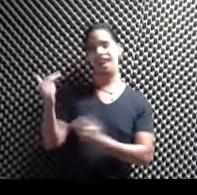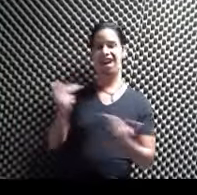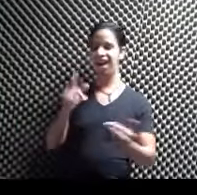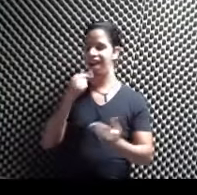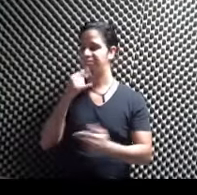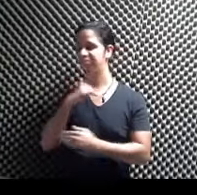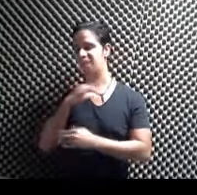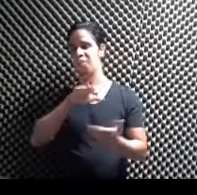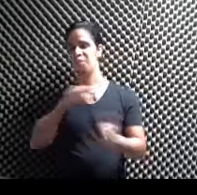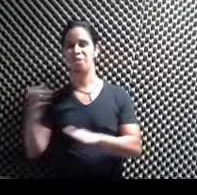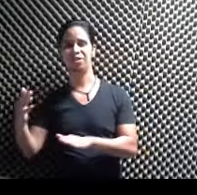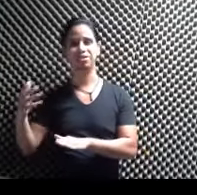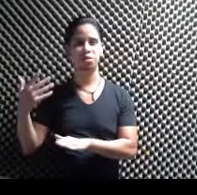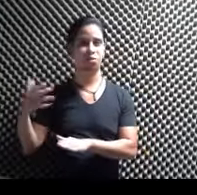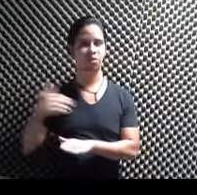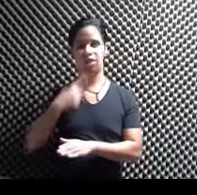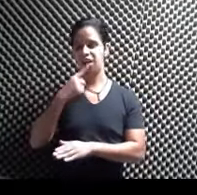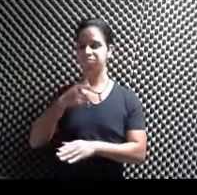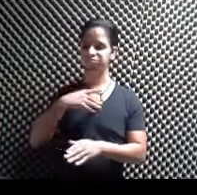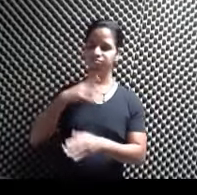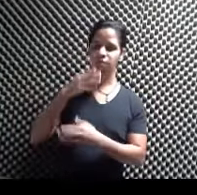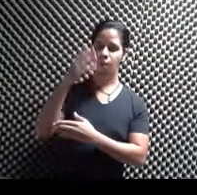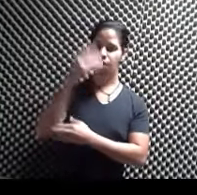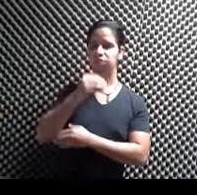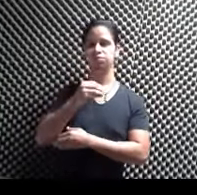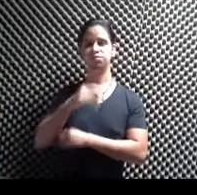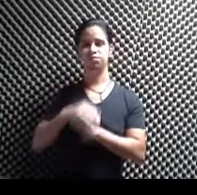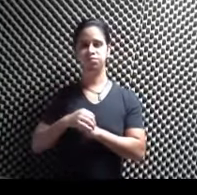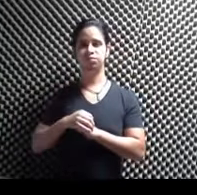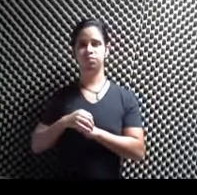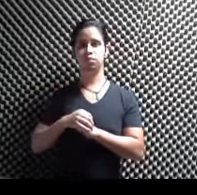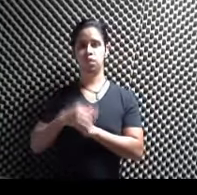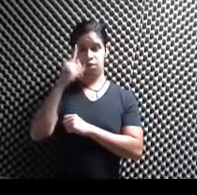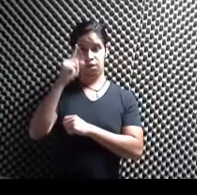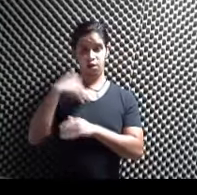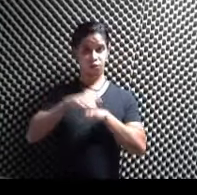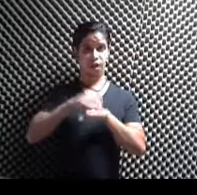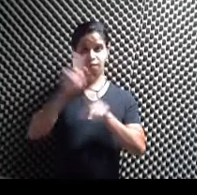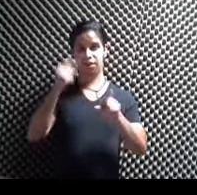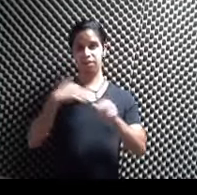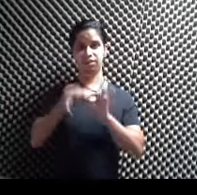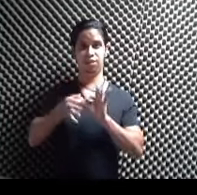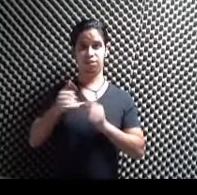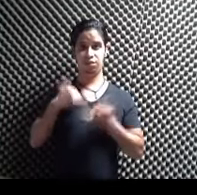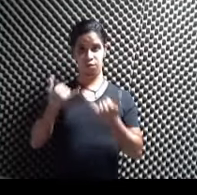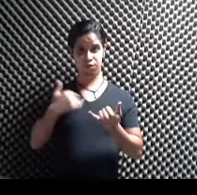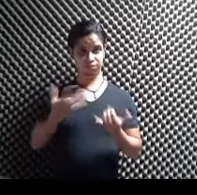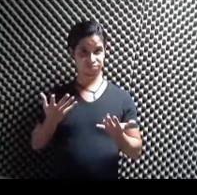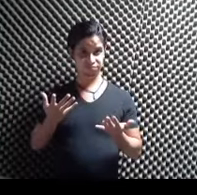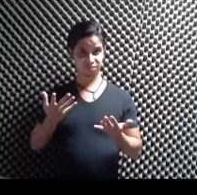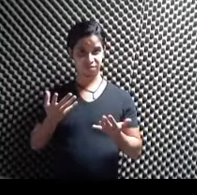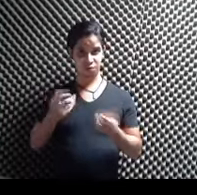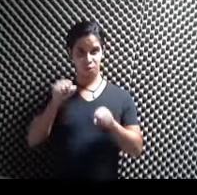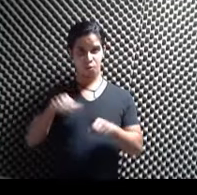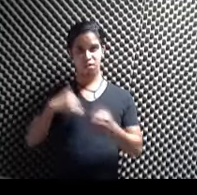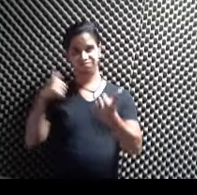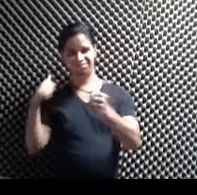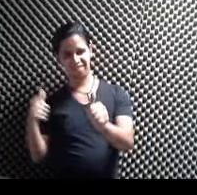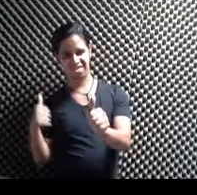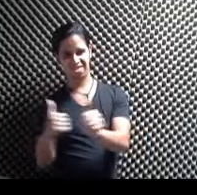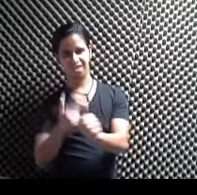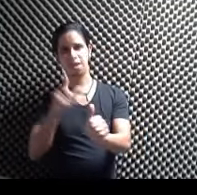créditos bonitos. Para ir suave por aquí, sí, para que nuestro Josero, ¿verdad?, intérprete hoy, ¿verdad?, pueda seguir bien.